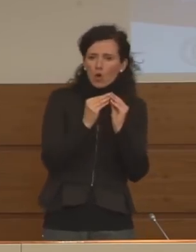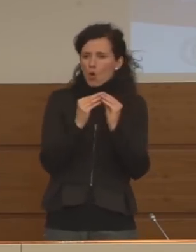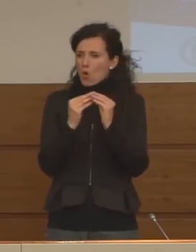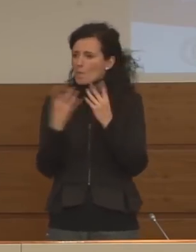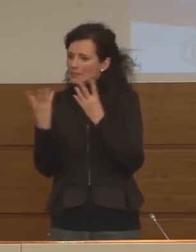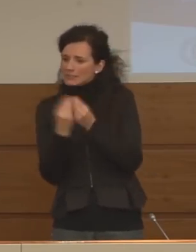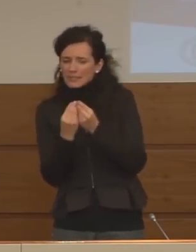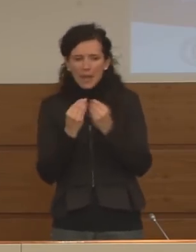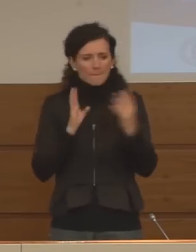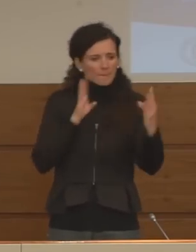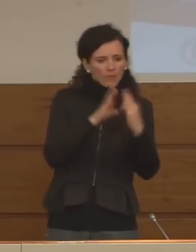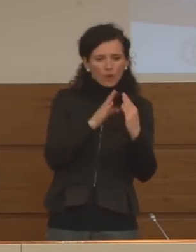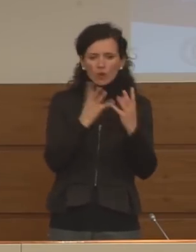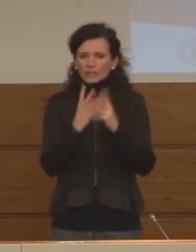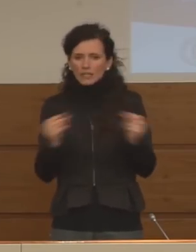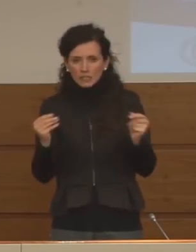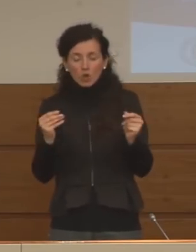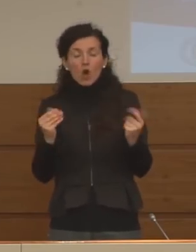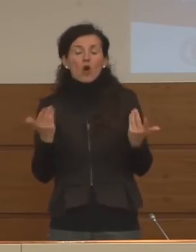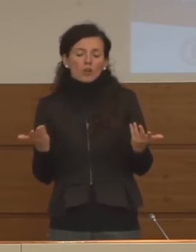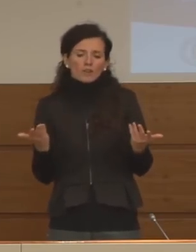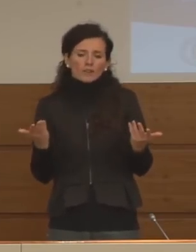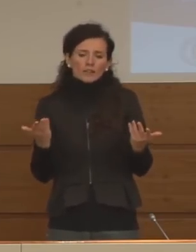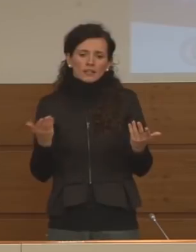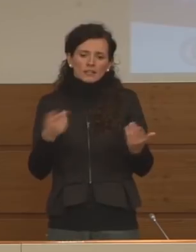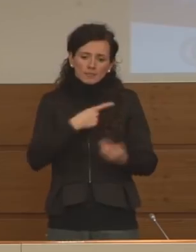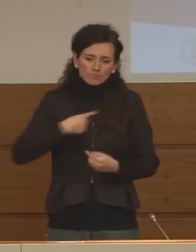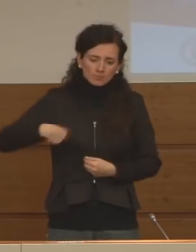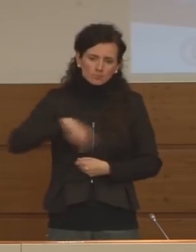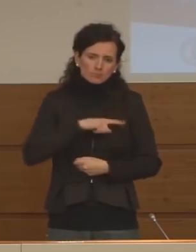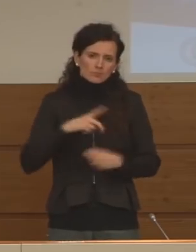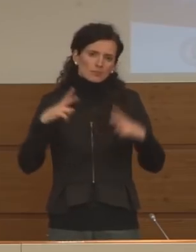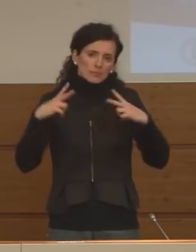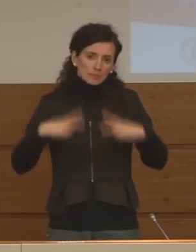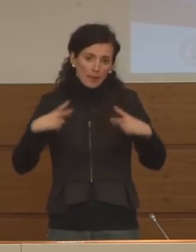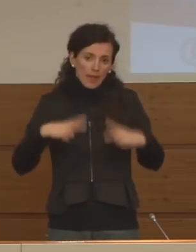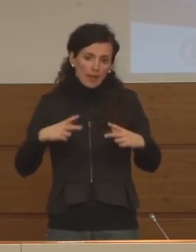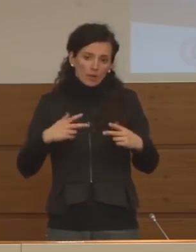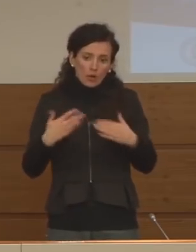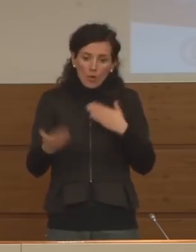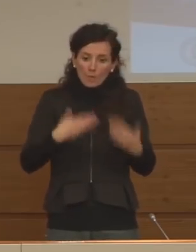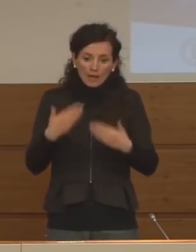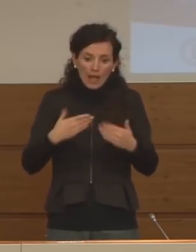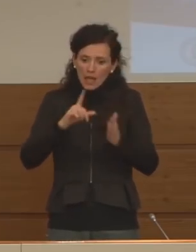ora a fronteggiarlo speriamo presto a sconfiggerlo